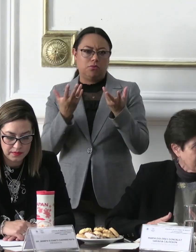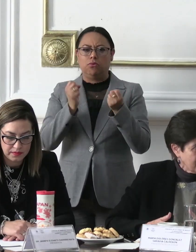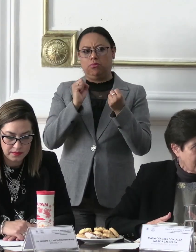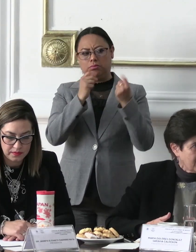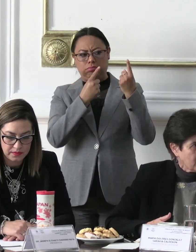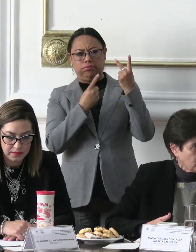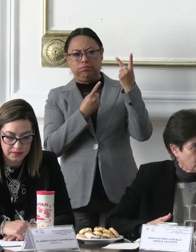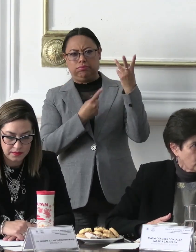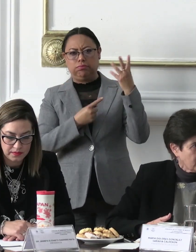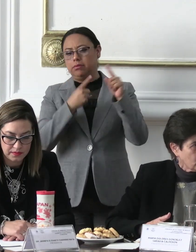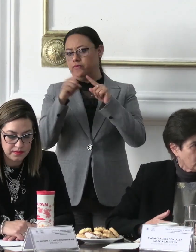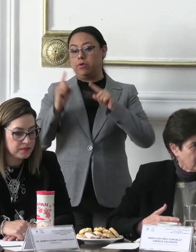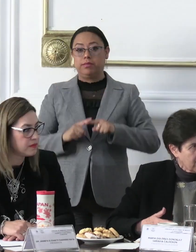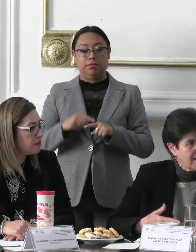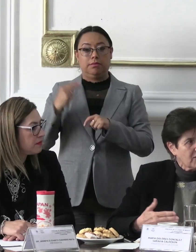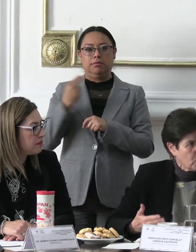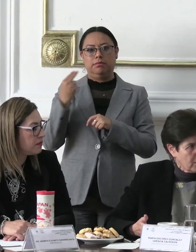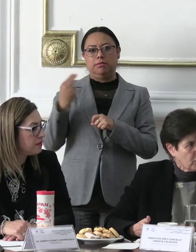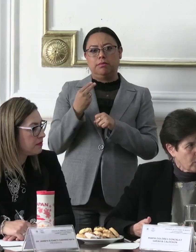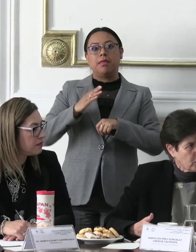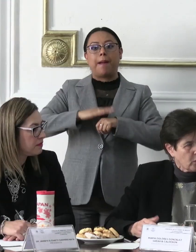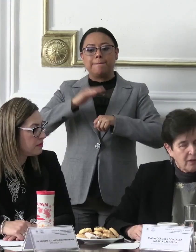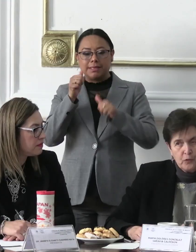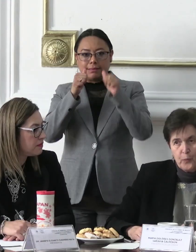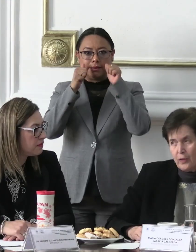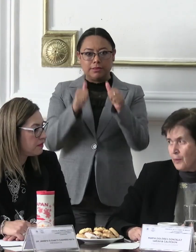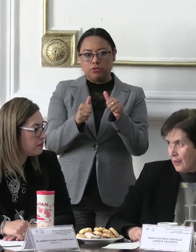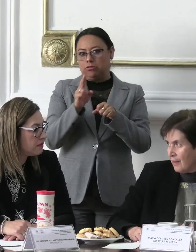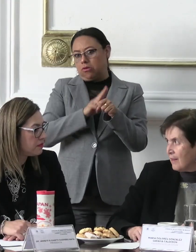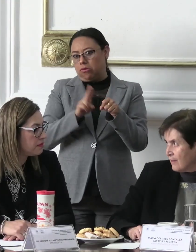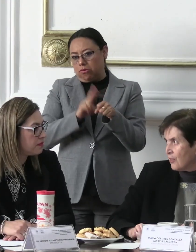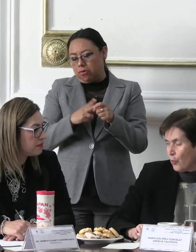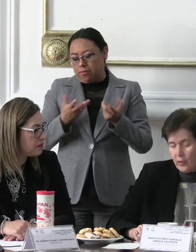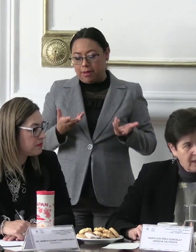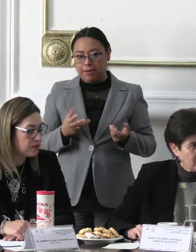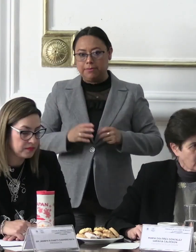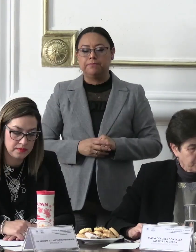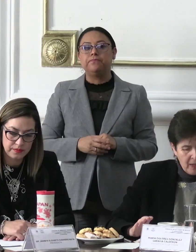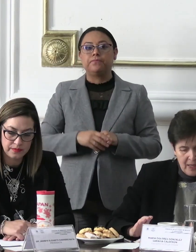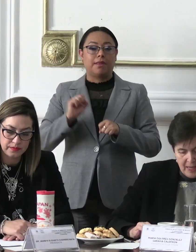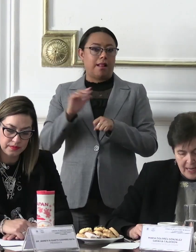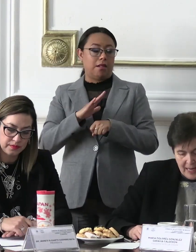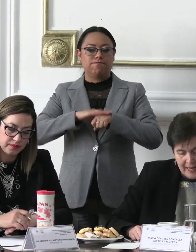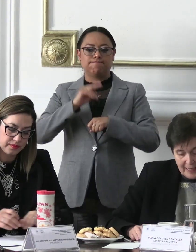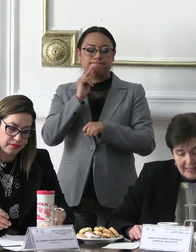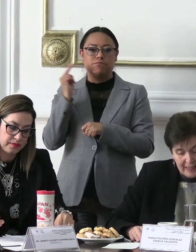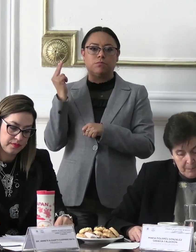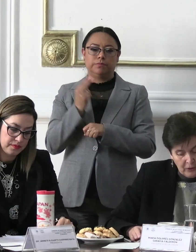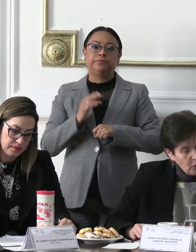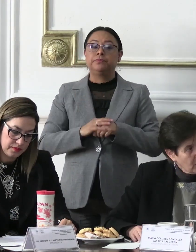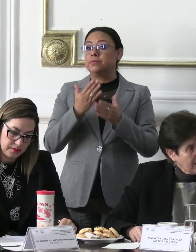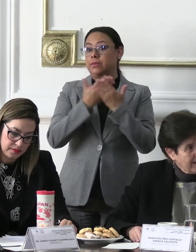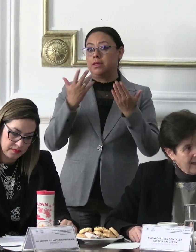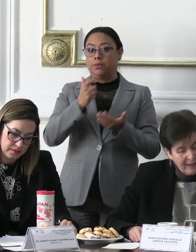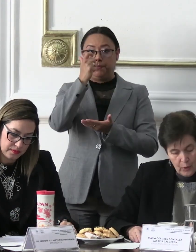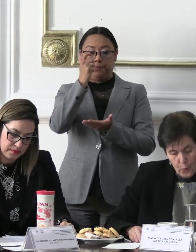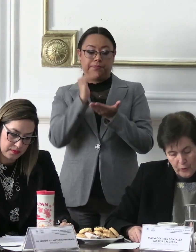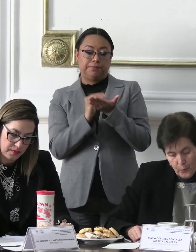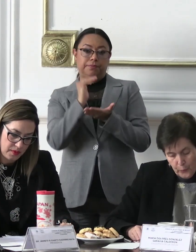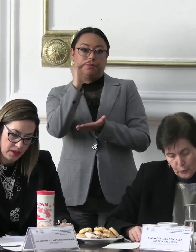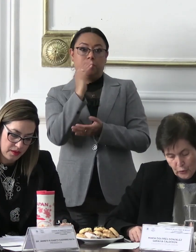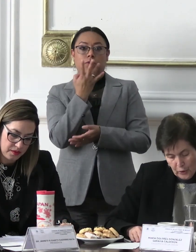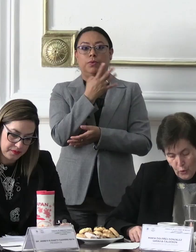requieren, más allá de las funciones cotidianas, un esfuerzo de disponibilidad extraordinario. El incremento salarial